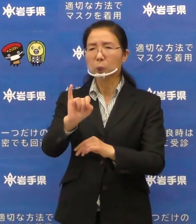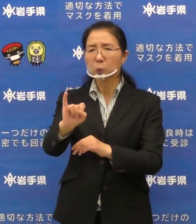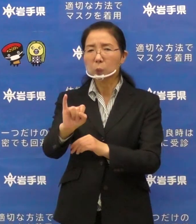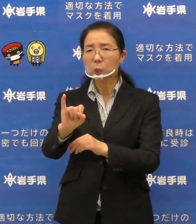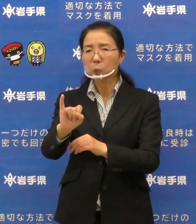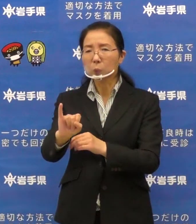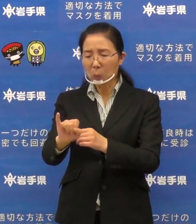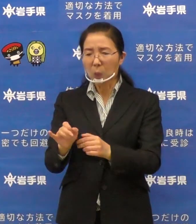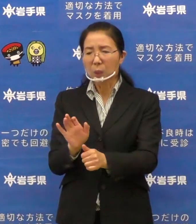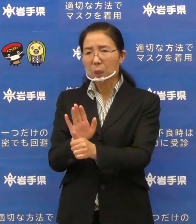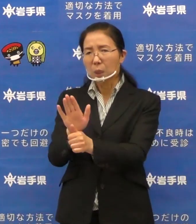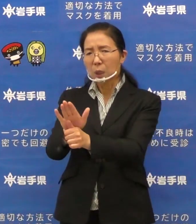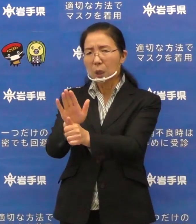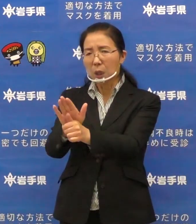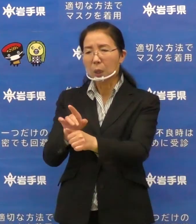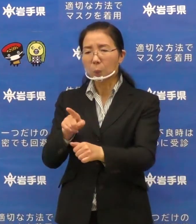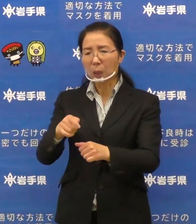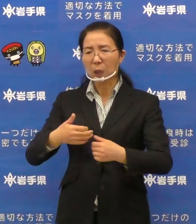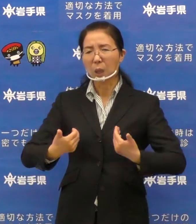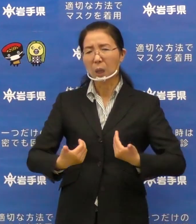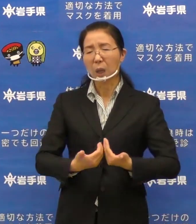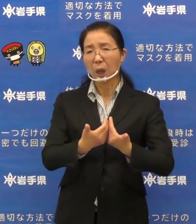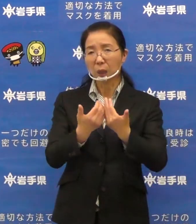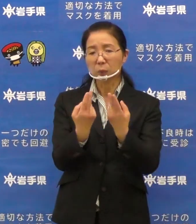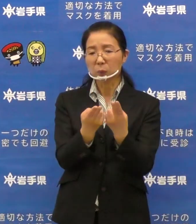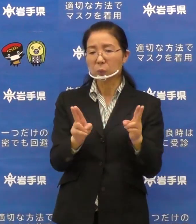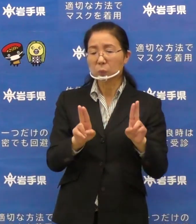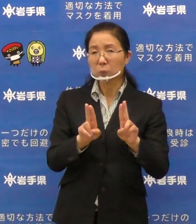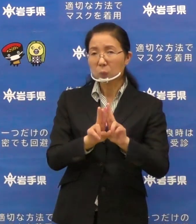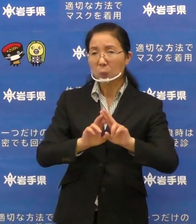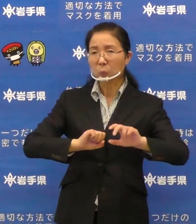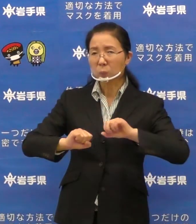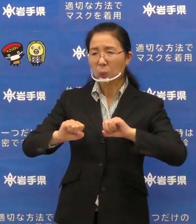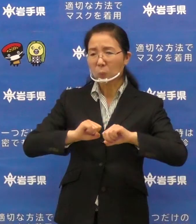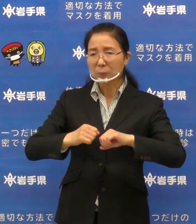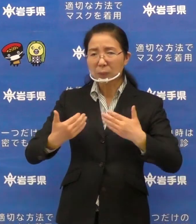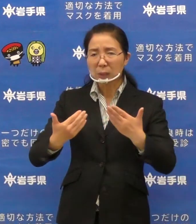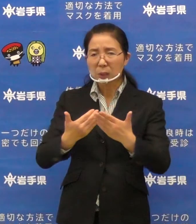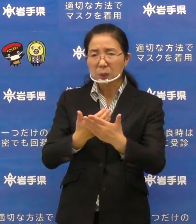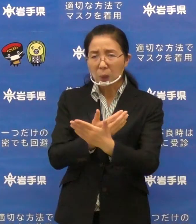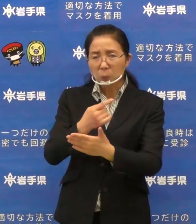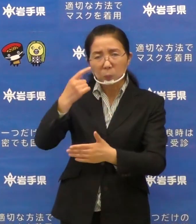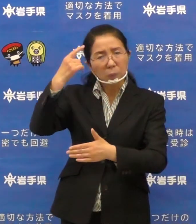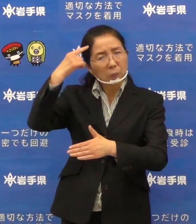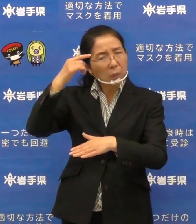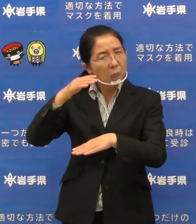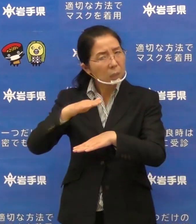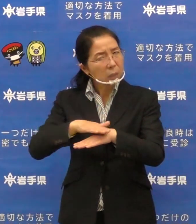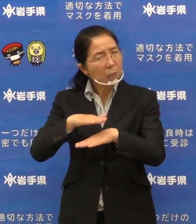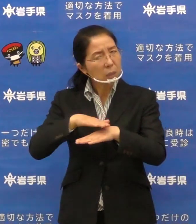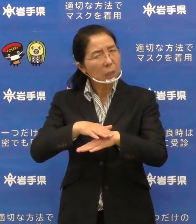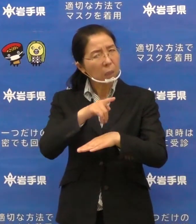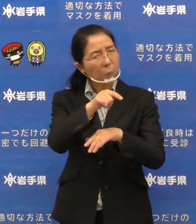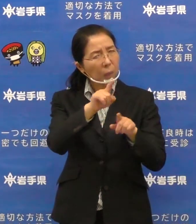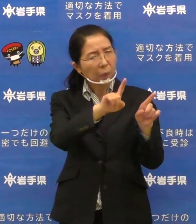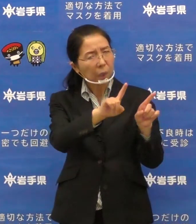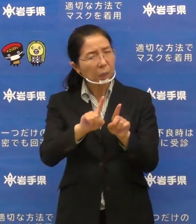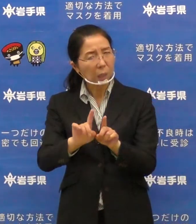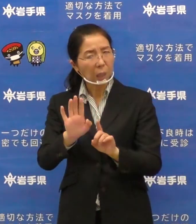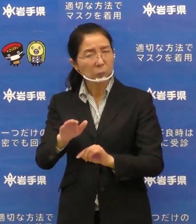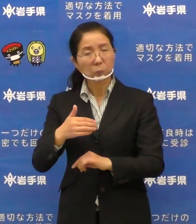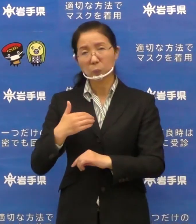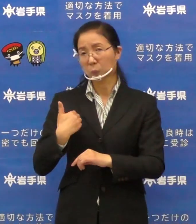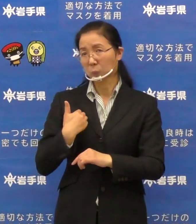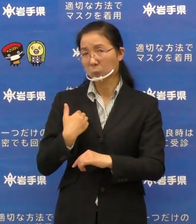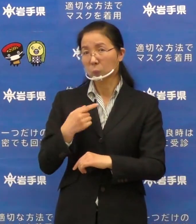合、まあ、その行為は反党行為になるという考え方が支配的になっているようなんですけれ